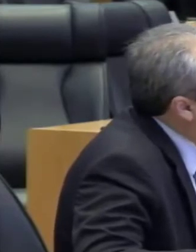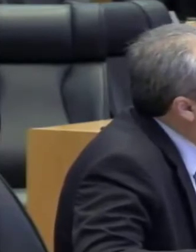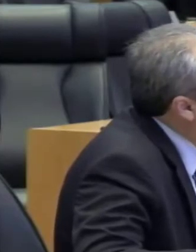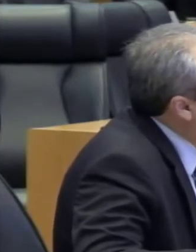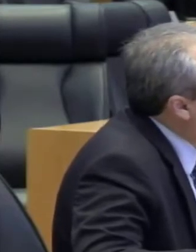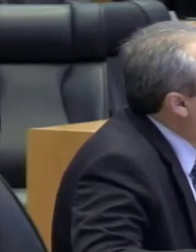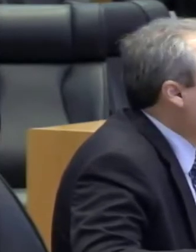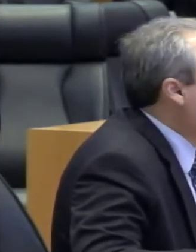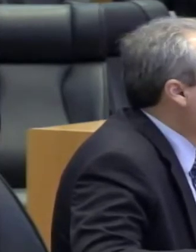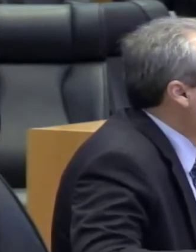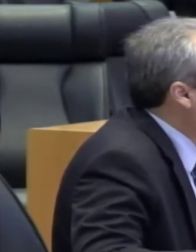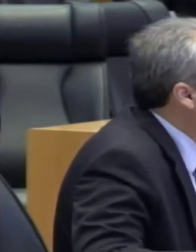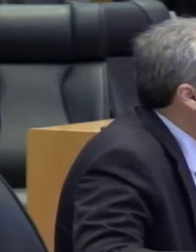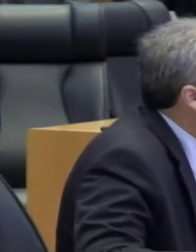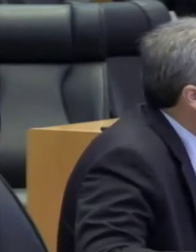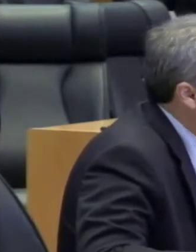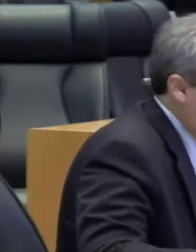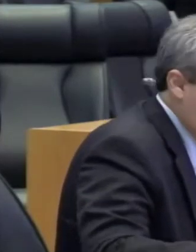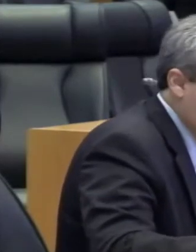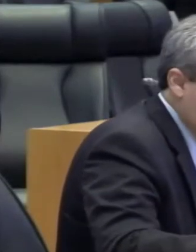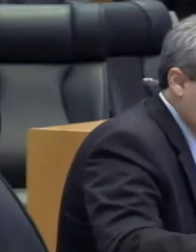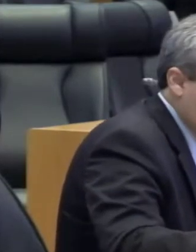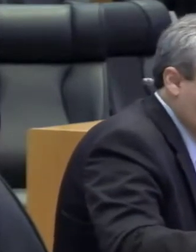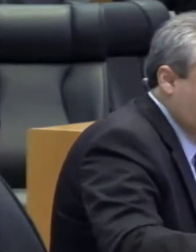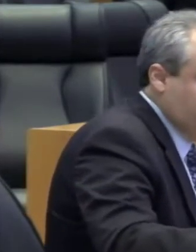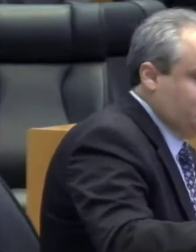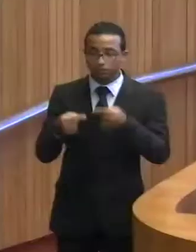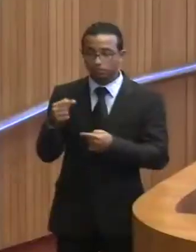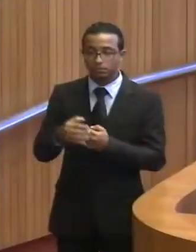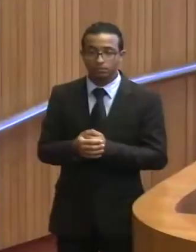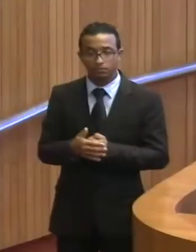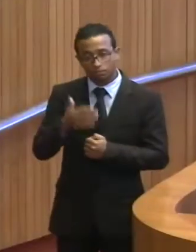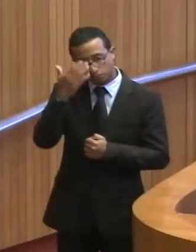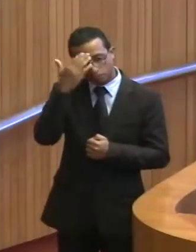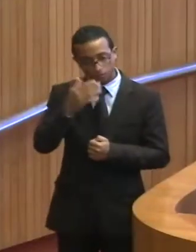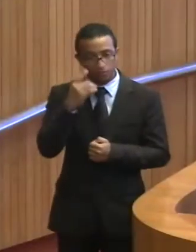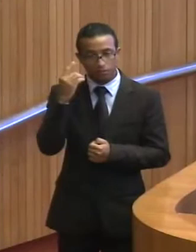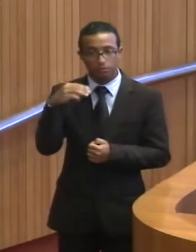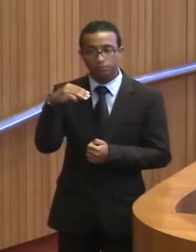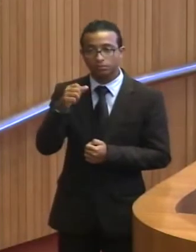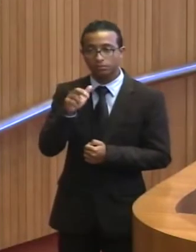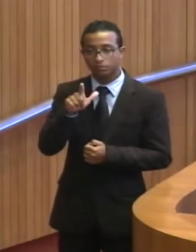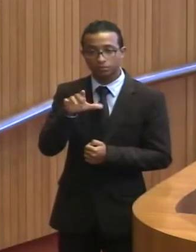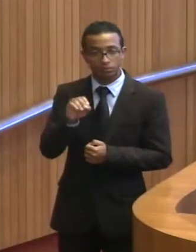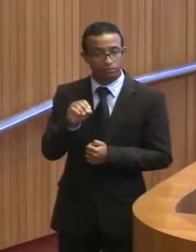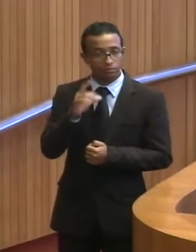extremamente nociva com interesse político. Obrigado, deputado Bira. Bem, muito obrigado, deputado Marcelo.